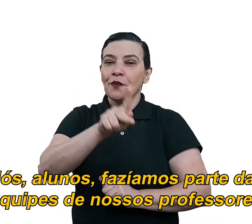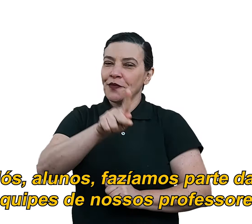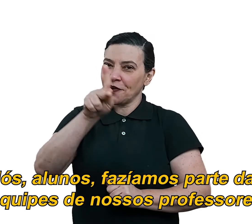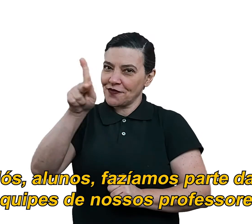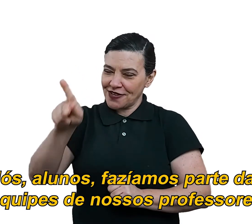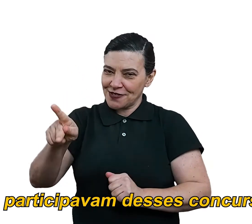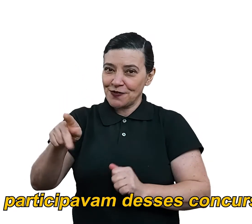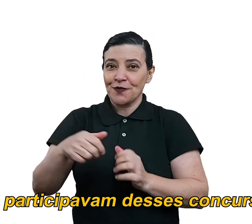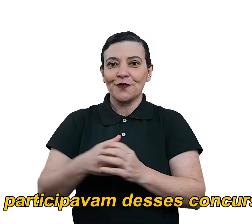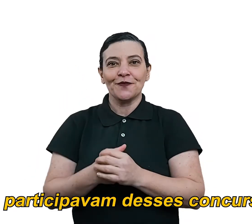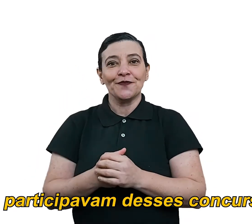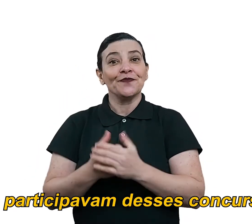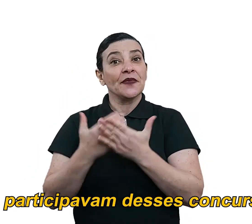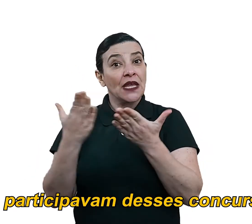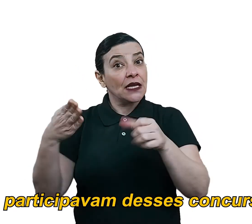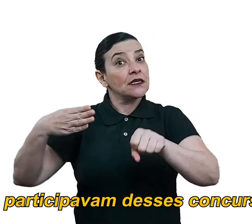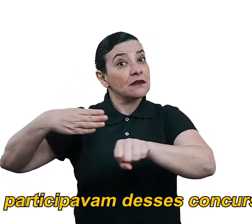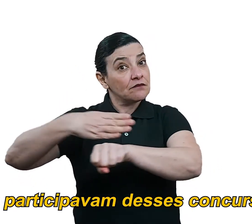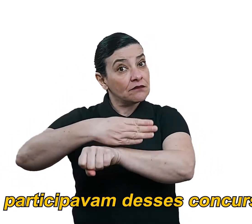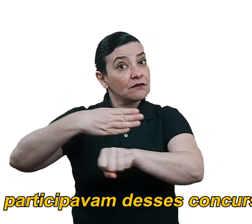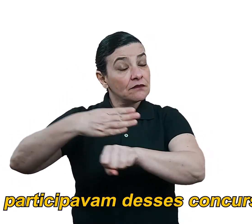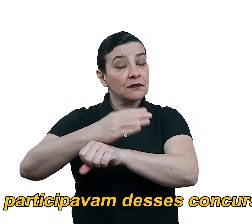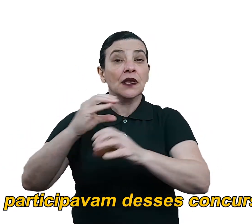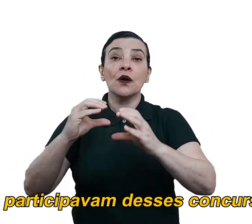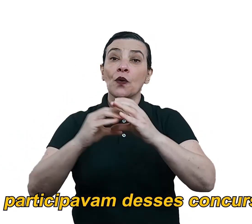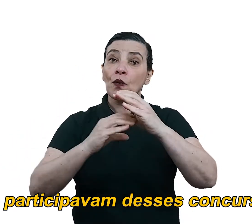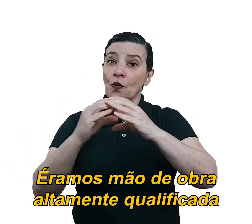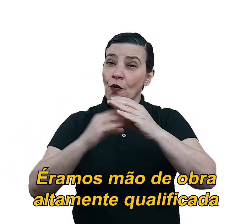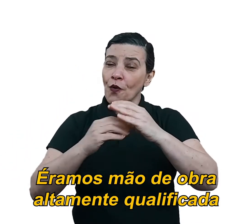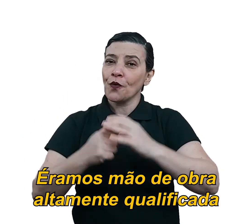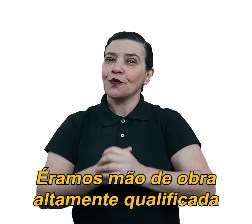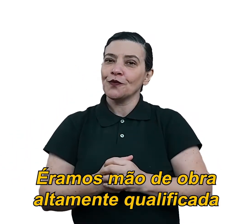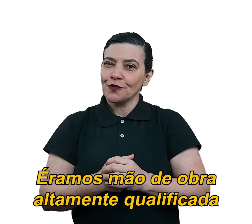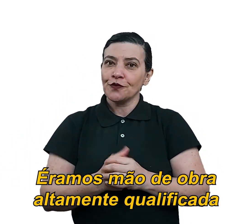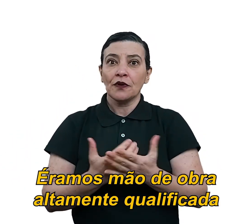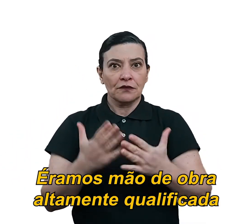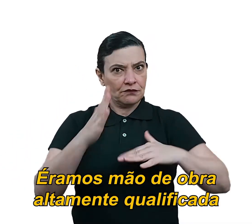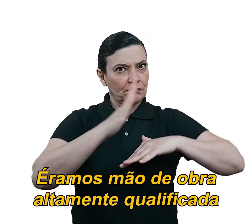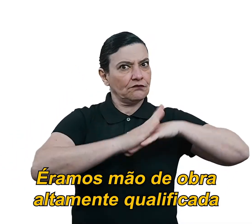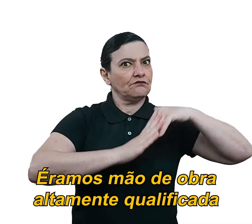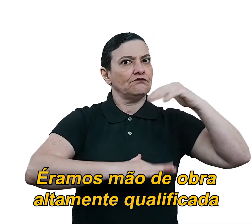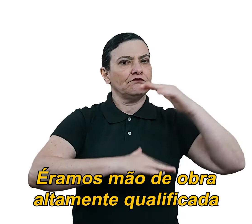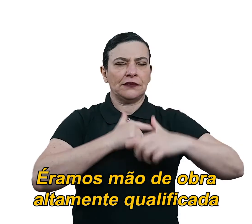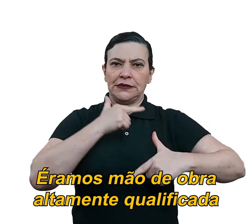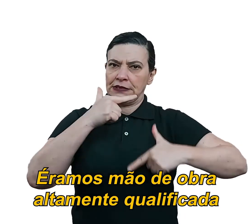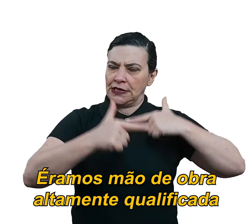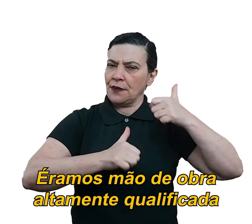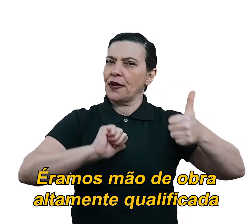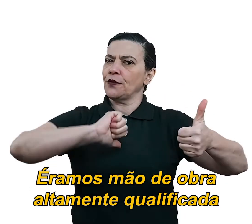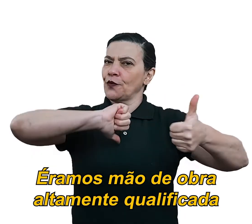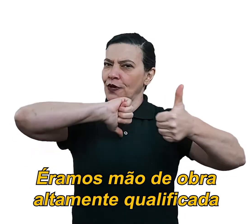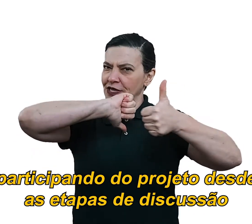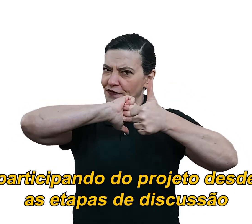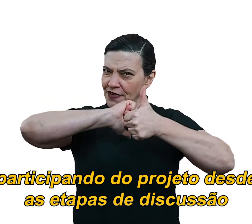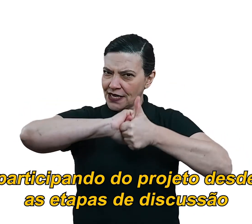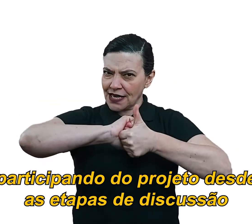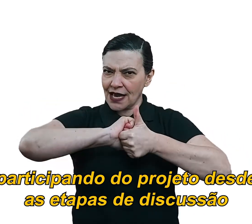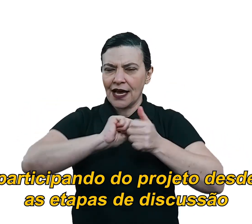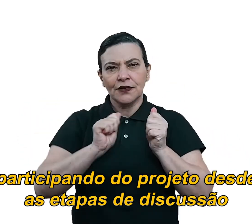nossos professores, que participavam desses concursos. Éramos mão de obra altamente